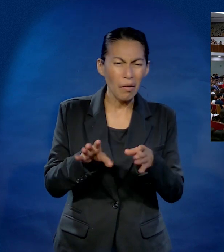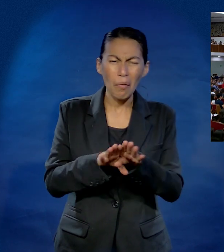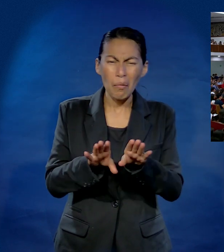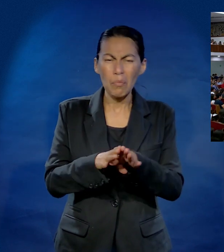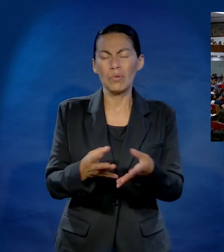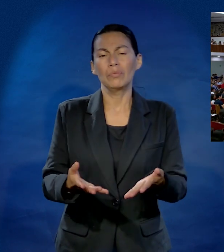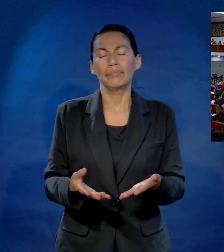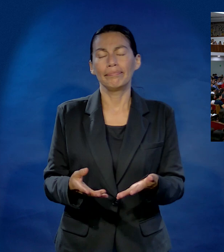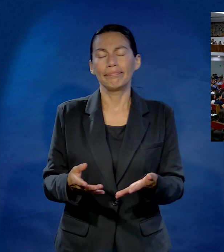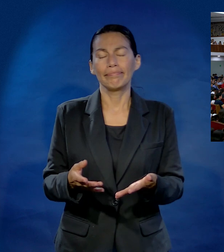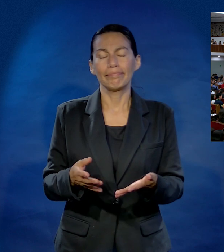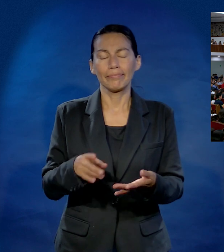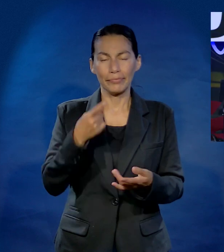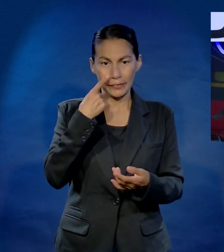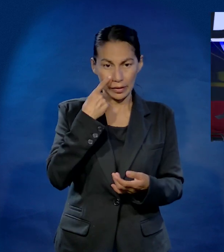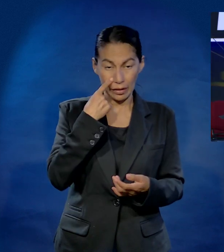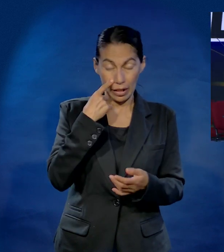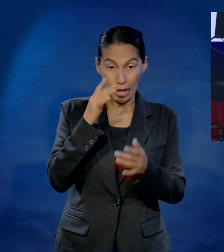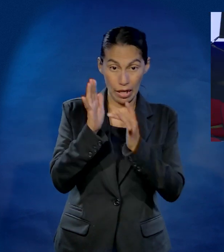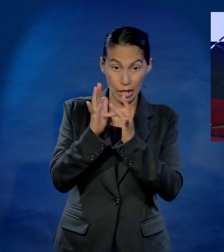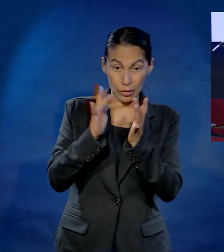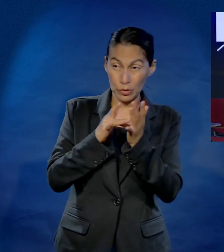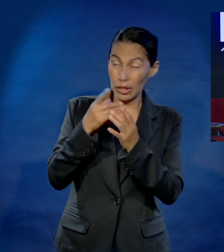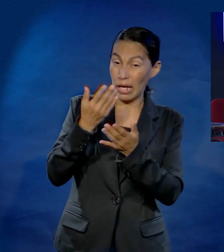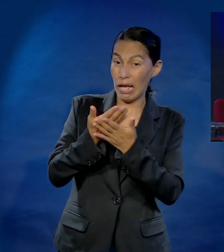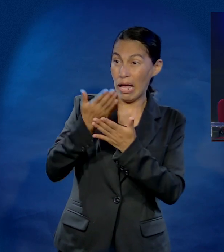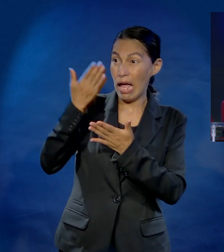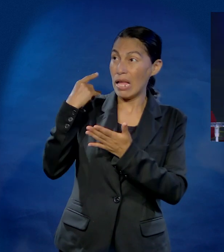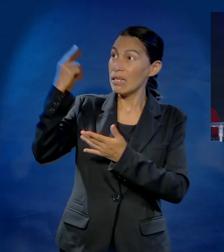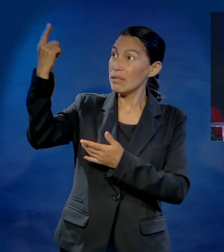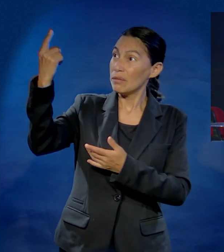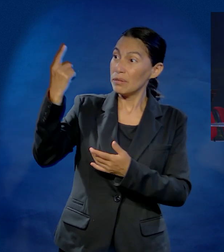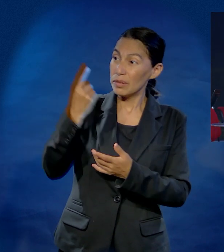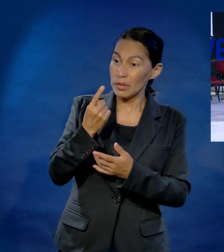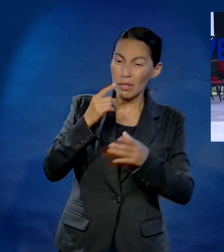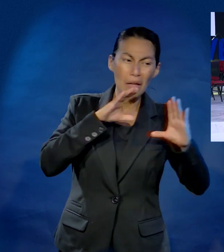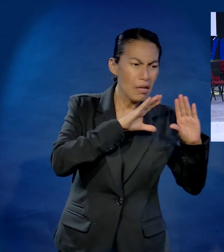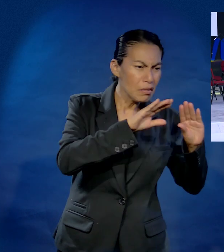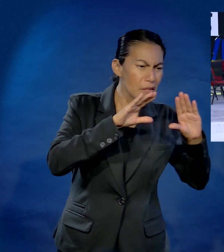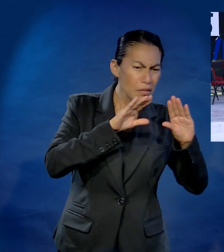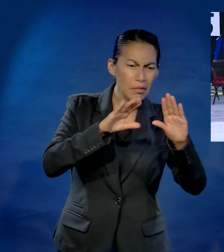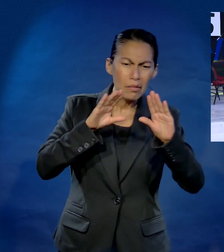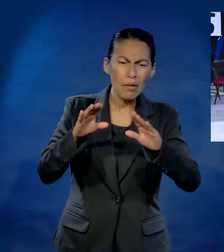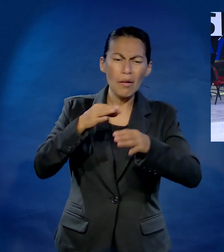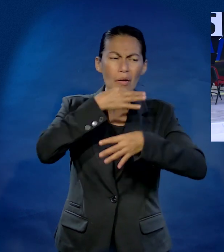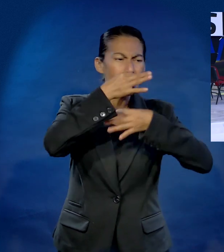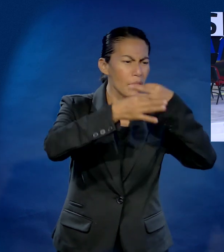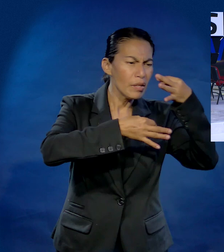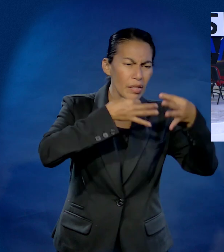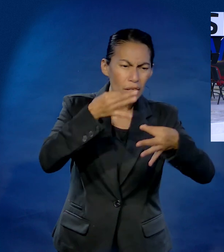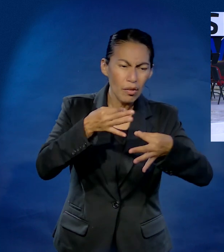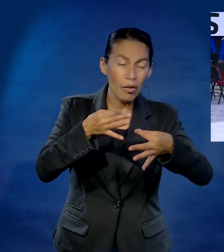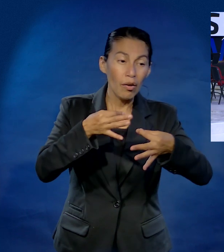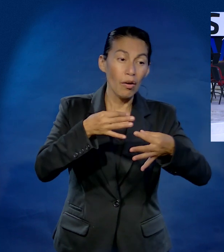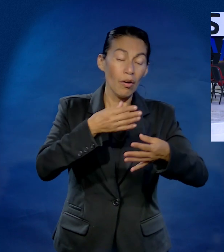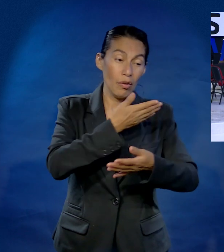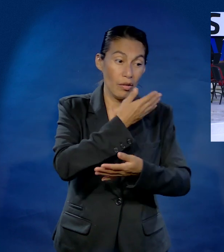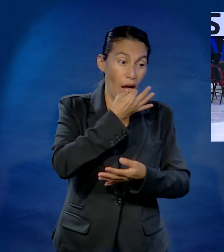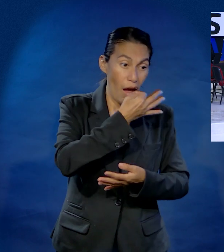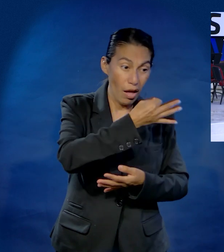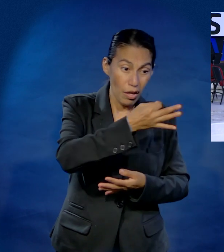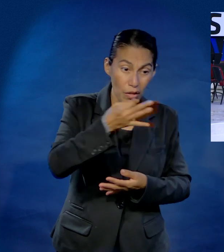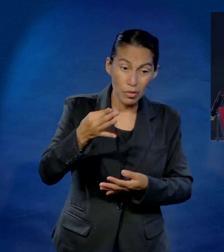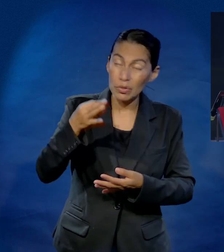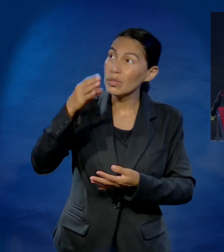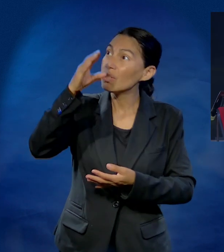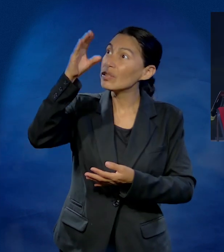tierra. Y el Señor Jesús, cuando vino a esta tierra, enseñó, predicó y abrió los ojos